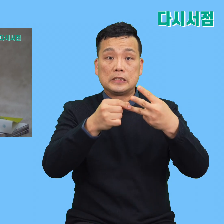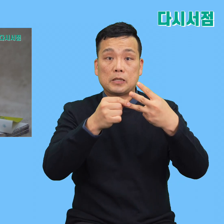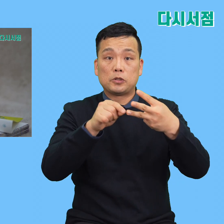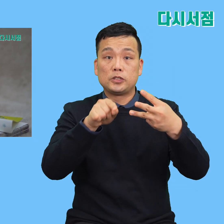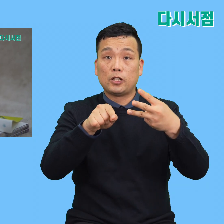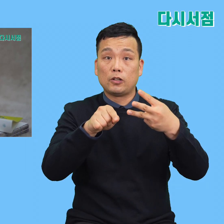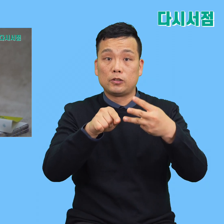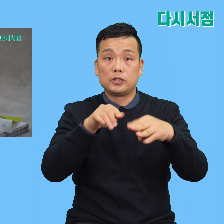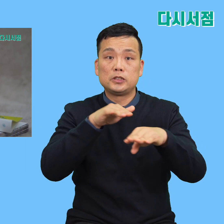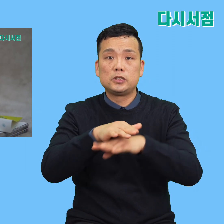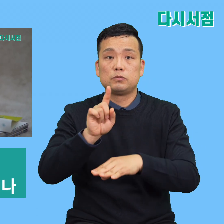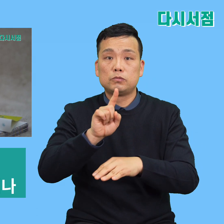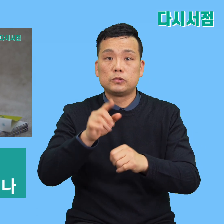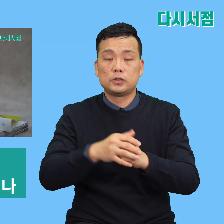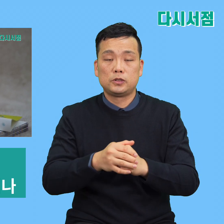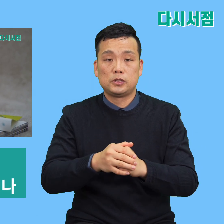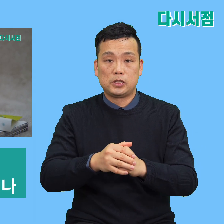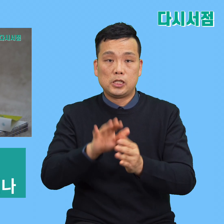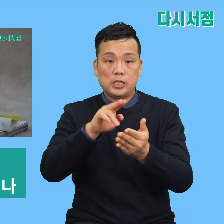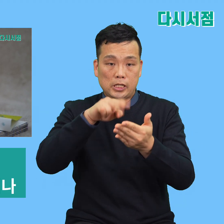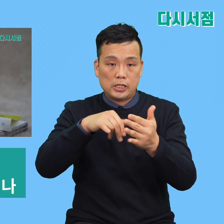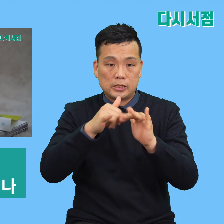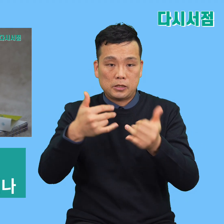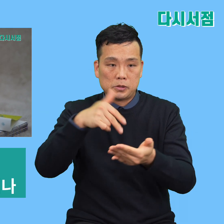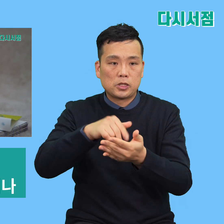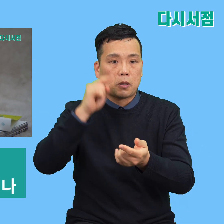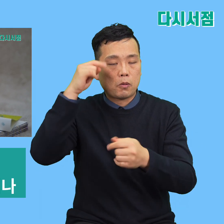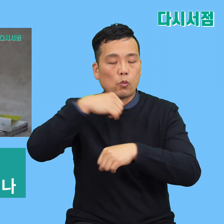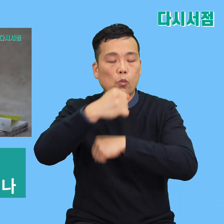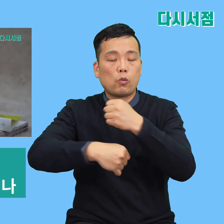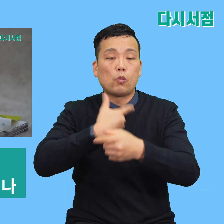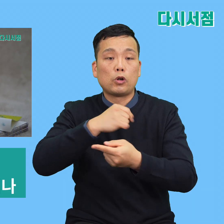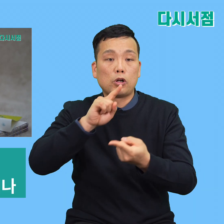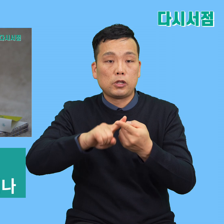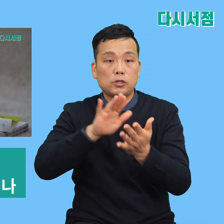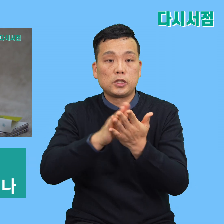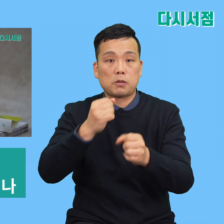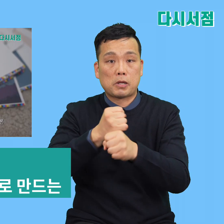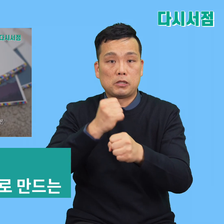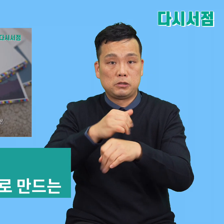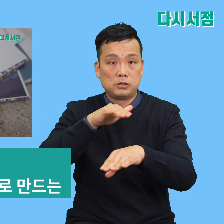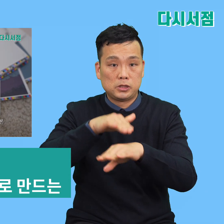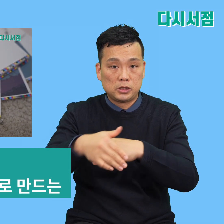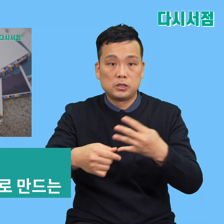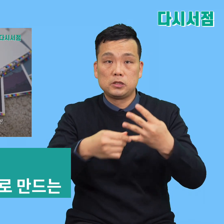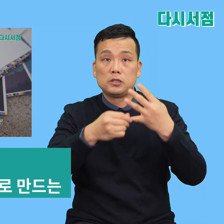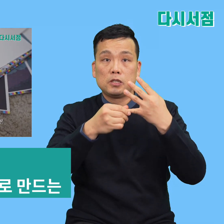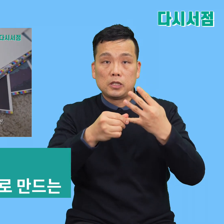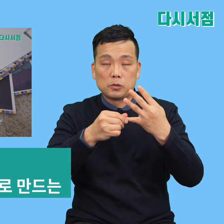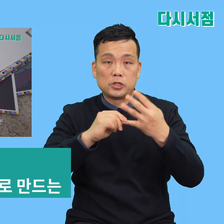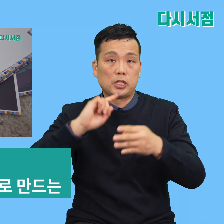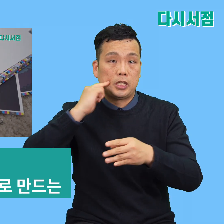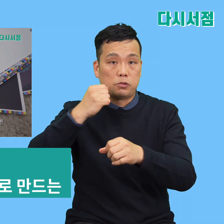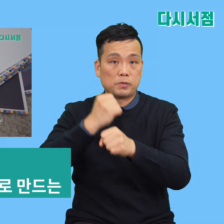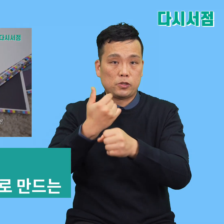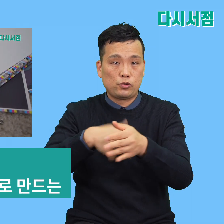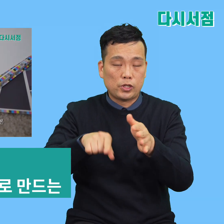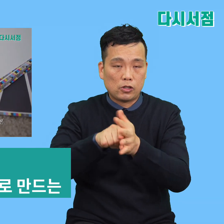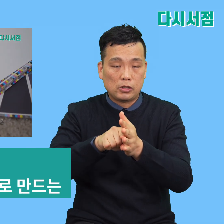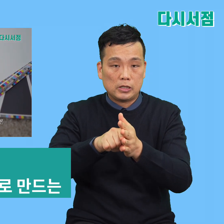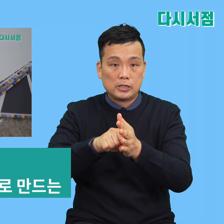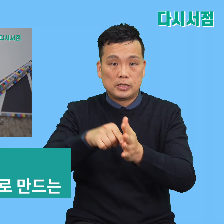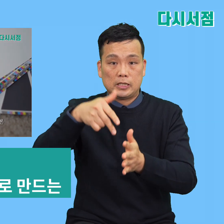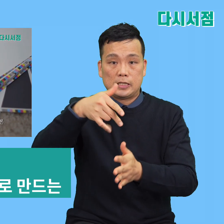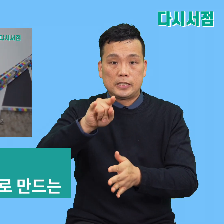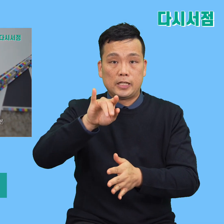오브 픽션. 독자가 자기 마음대로 재본할 수 있도록 하거나 예술 재본을 위해 아예 재본을 하지